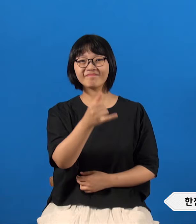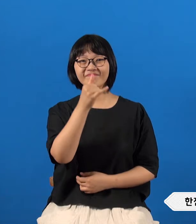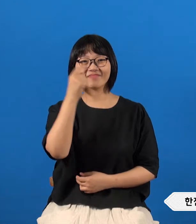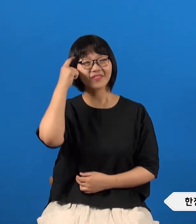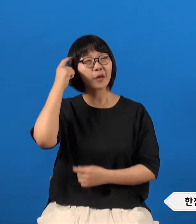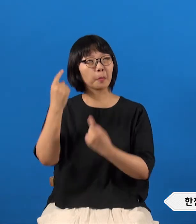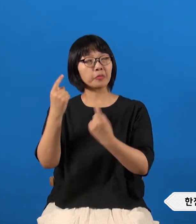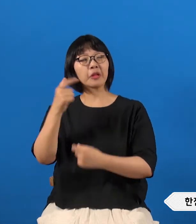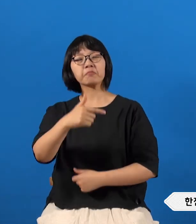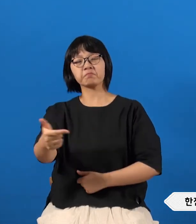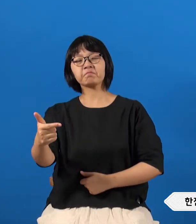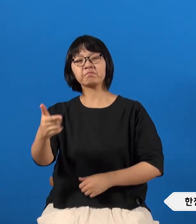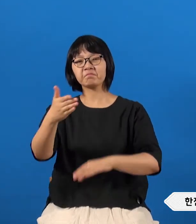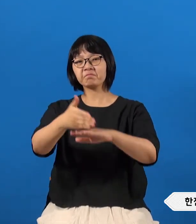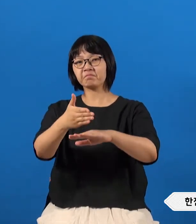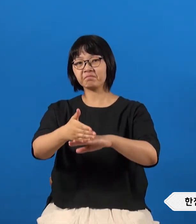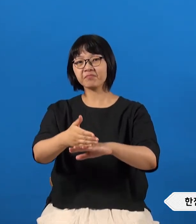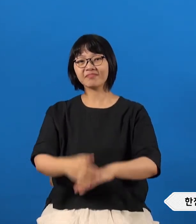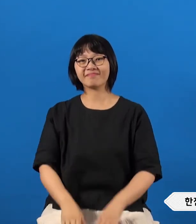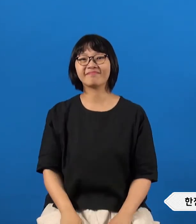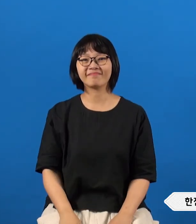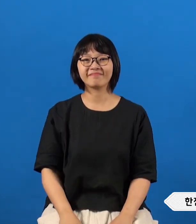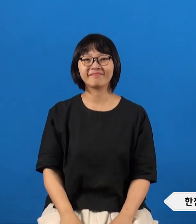소리가 예상보다는 큰데,